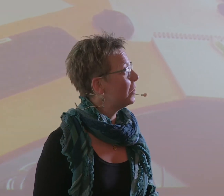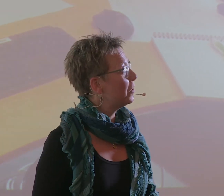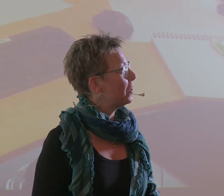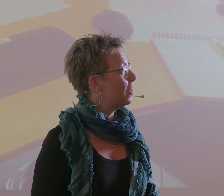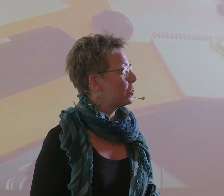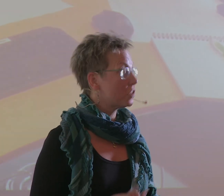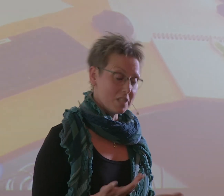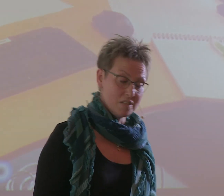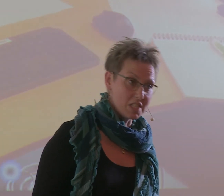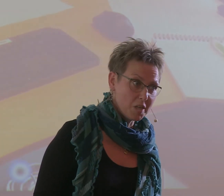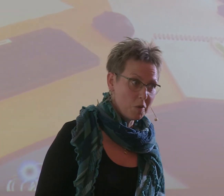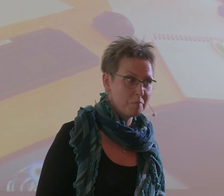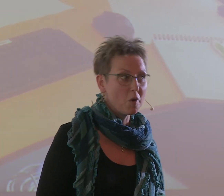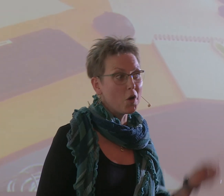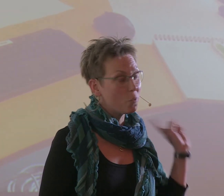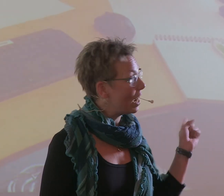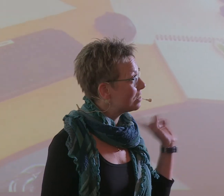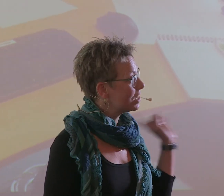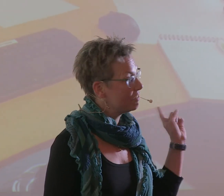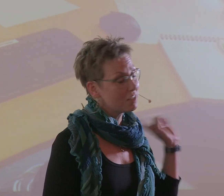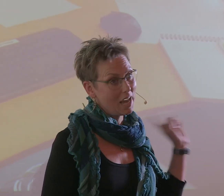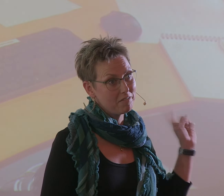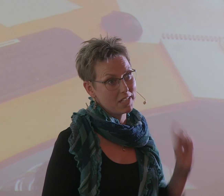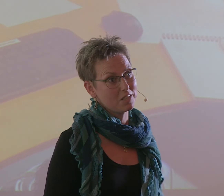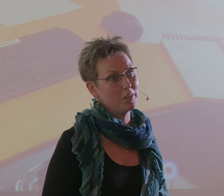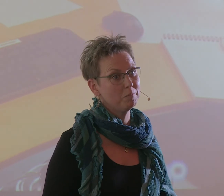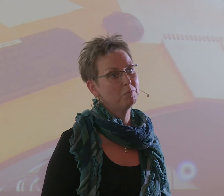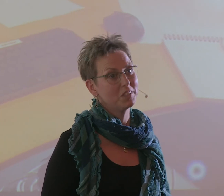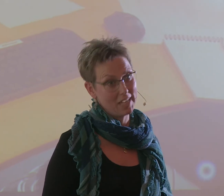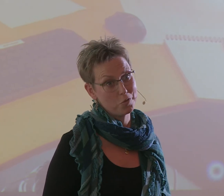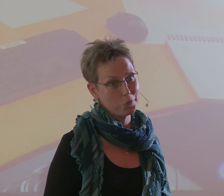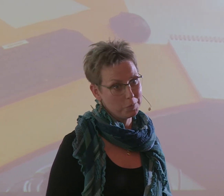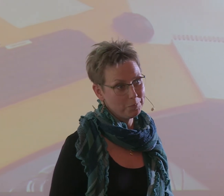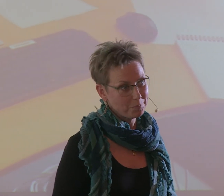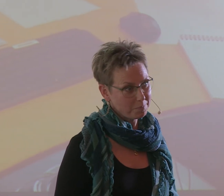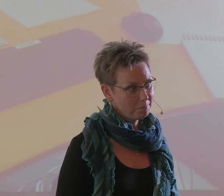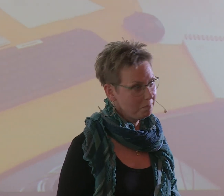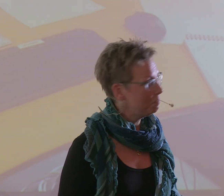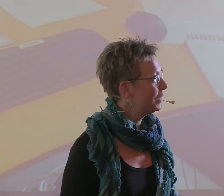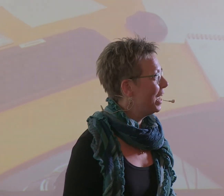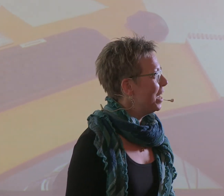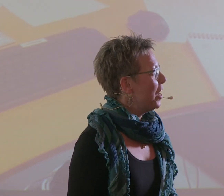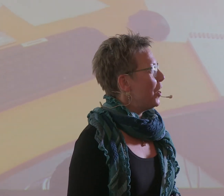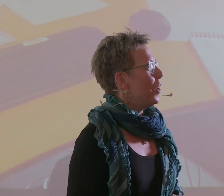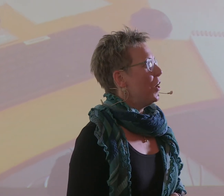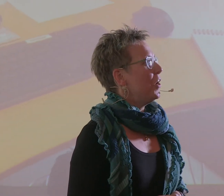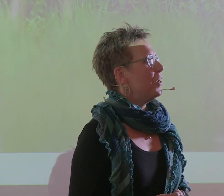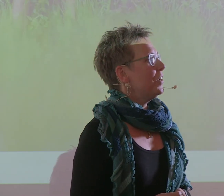livet. Så der sidder vi og skriver, og nogle gange så sidder vi også og live-tekster til fjernsynet.